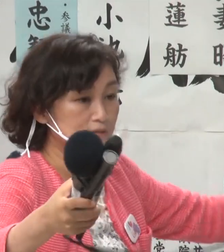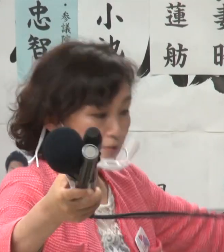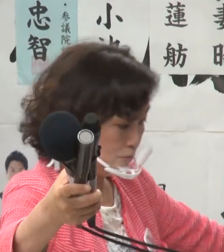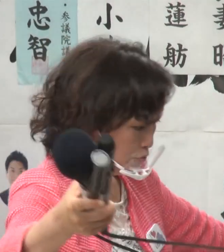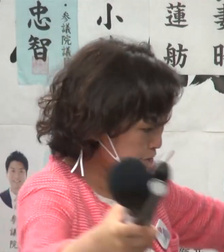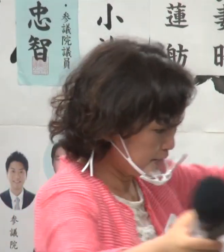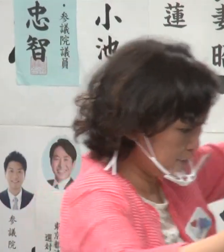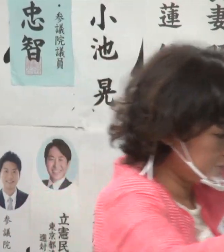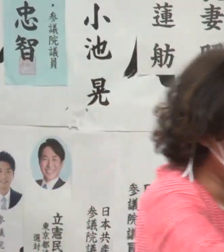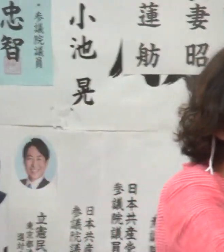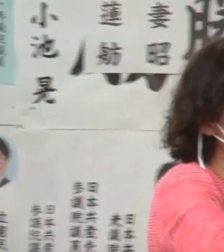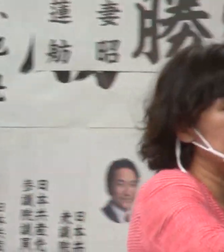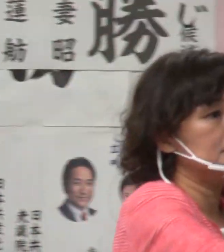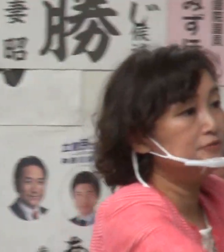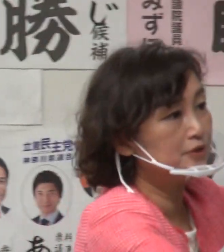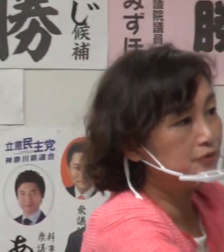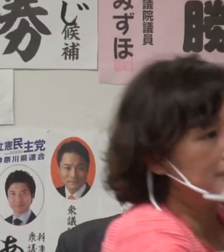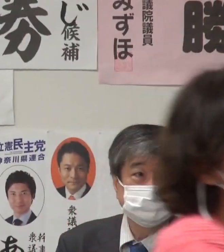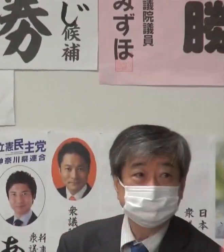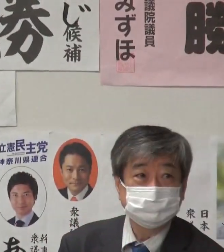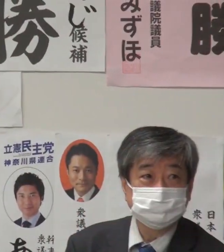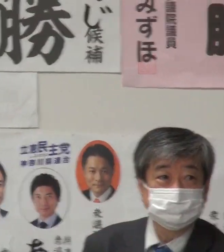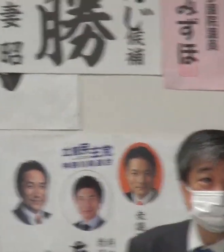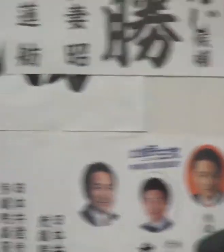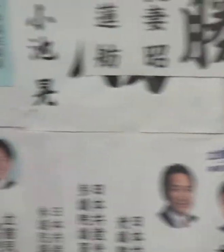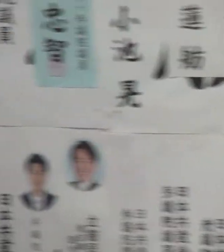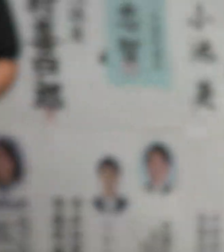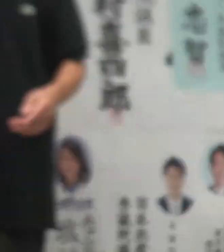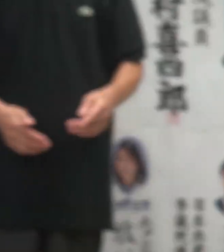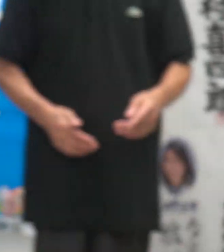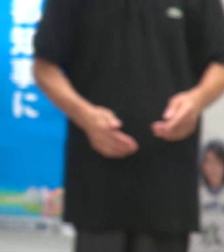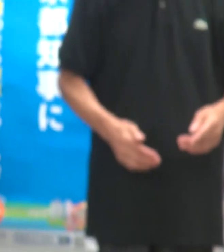そうなんです、声がね小さいって言われちゃうので、お願いします。